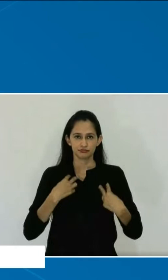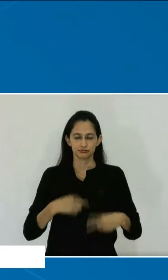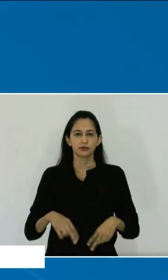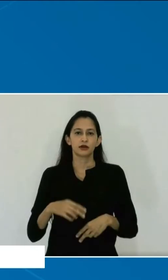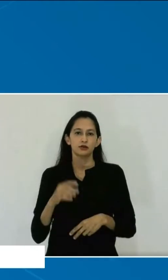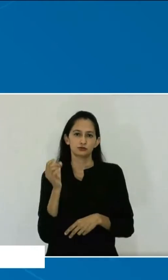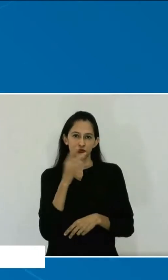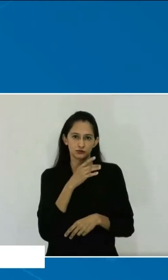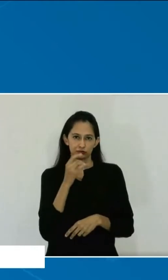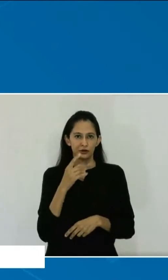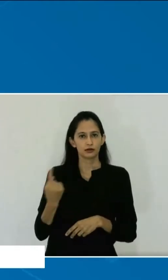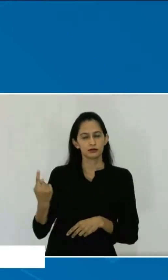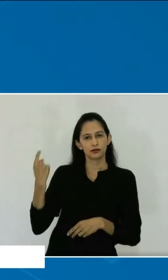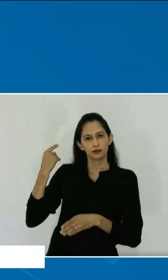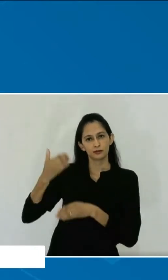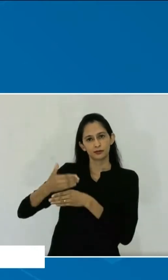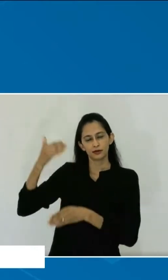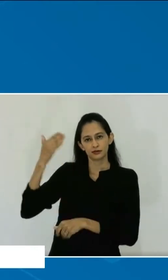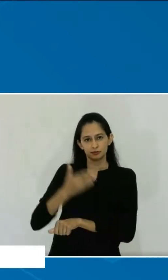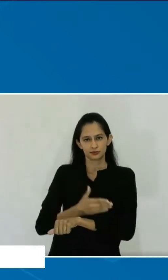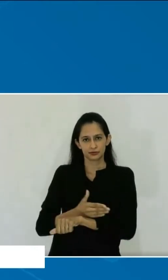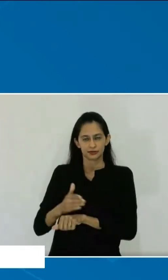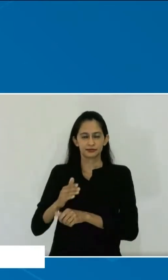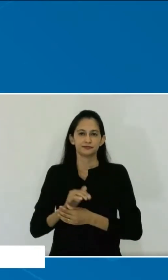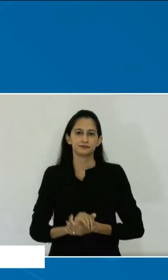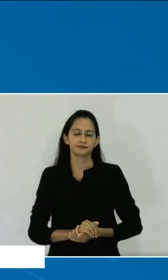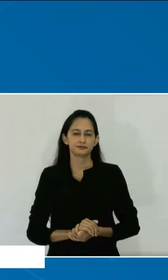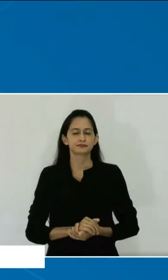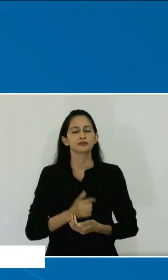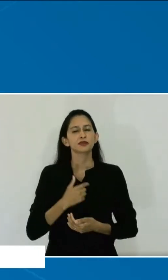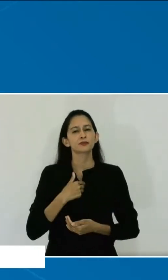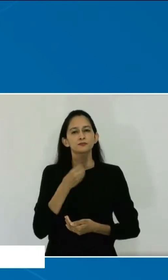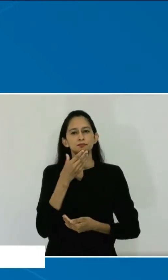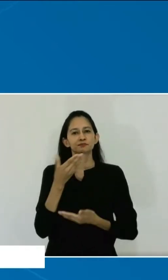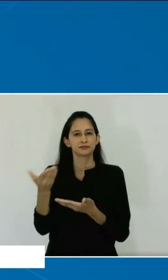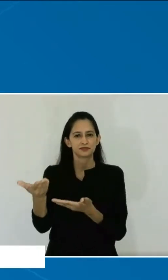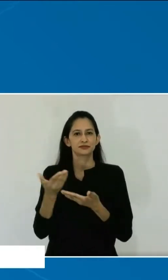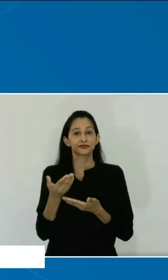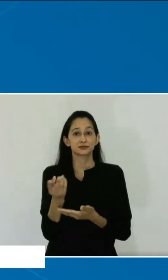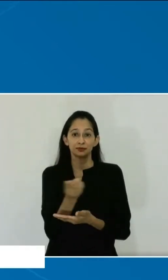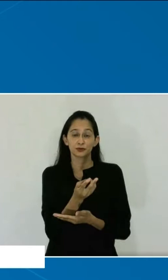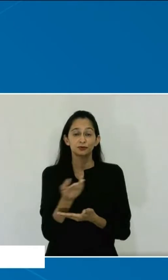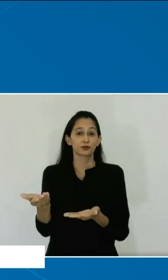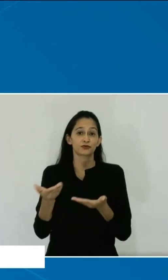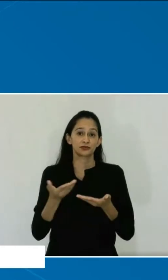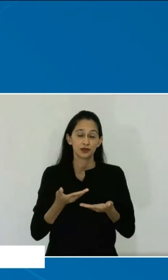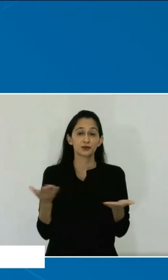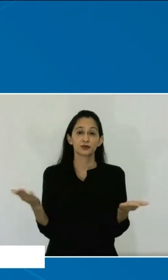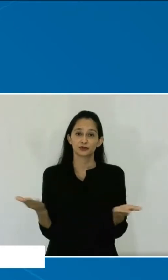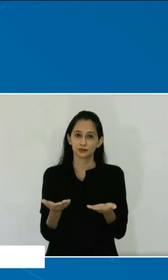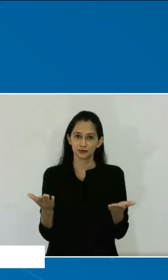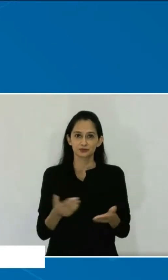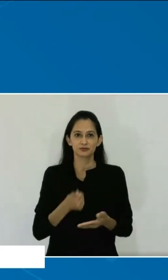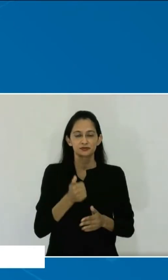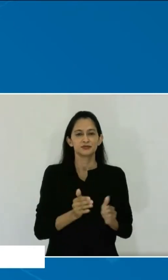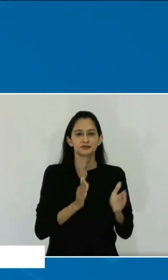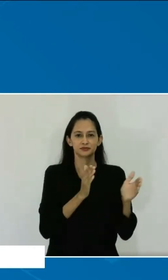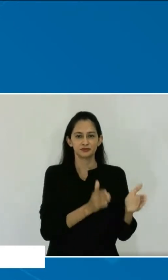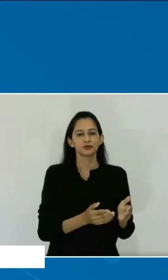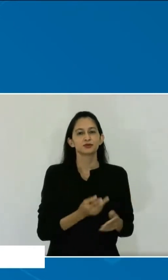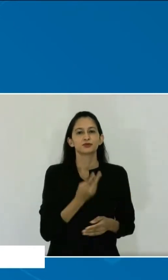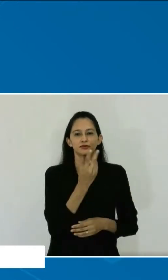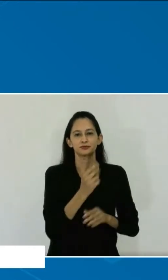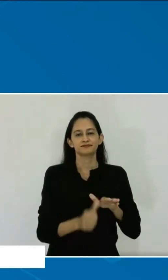mim tem paredes brancas. E eu quero então dar as boas-vindas aos convidados do nosso primeiro bloco, 2 reitores